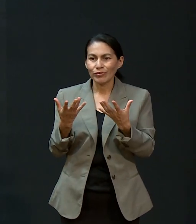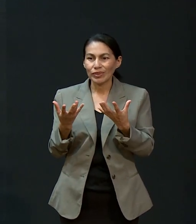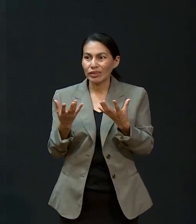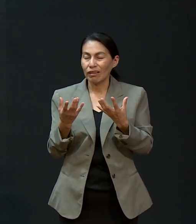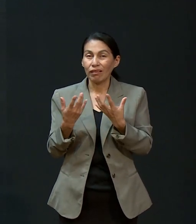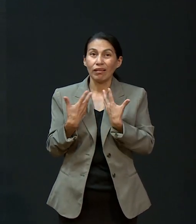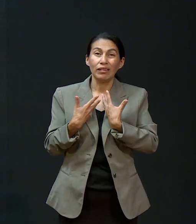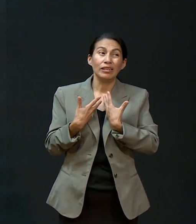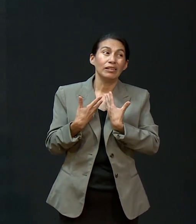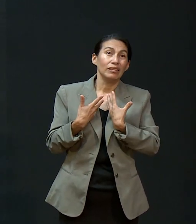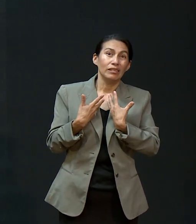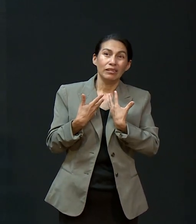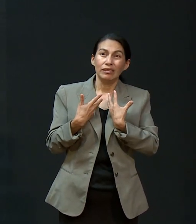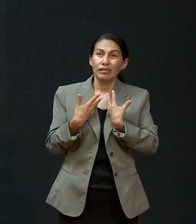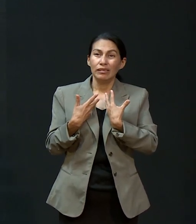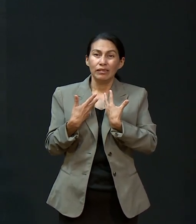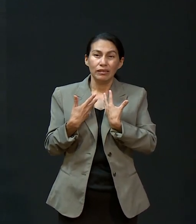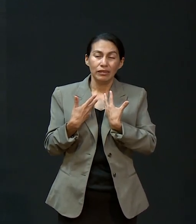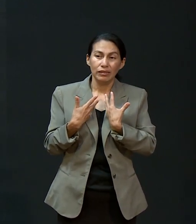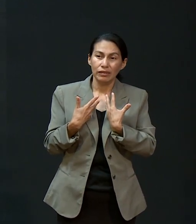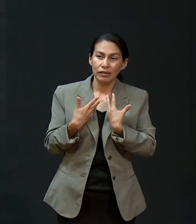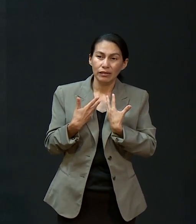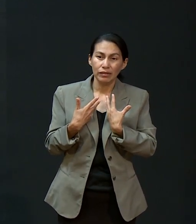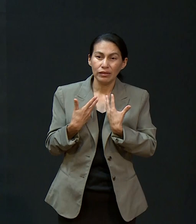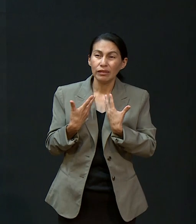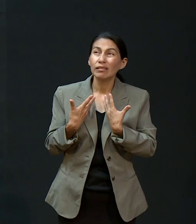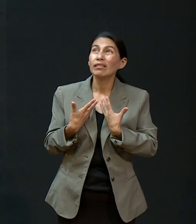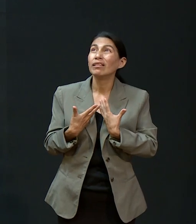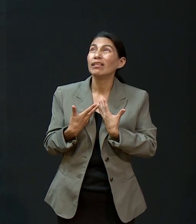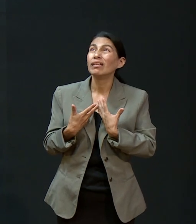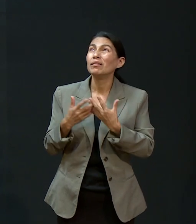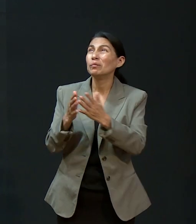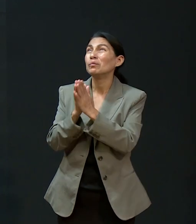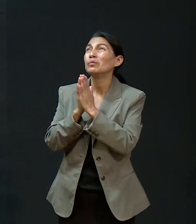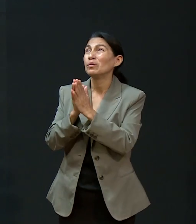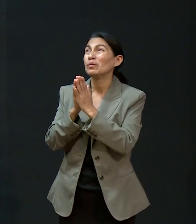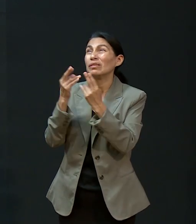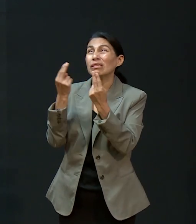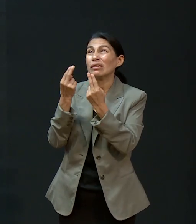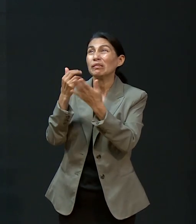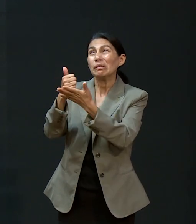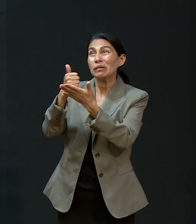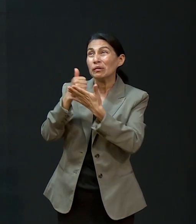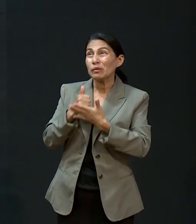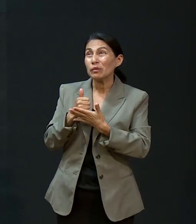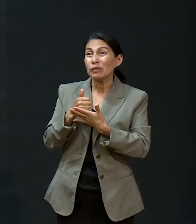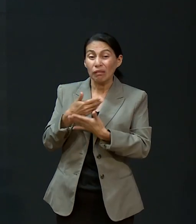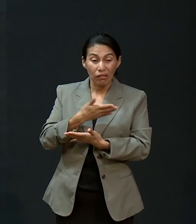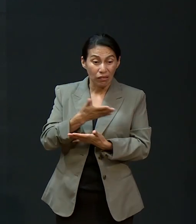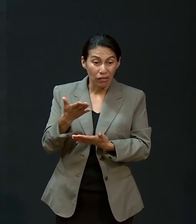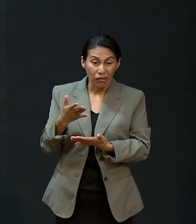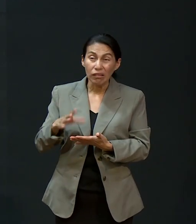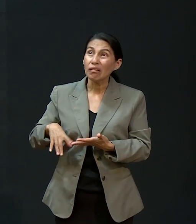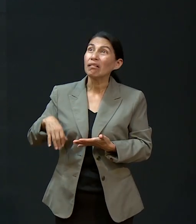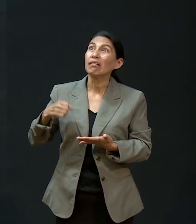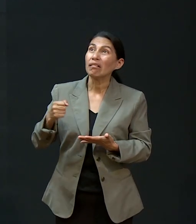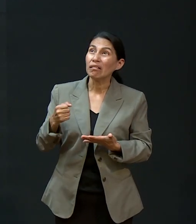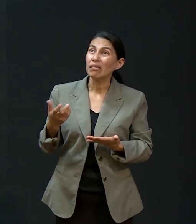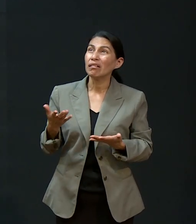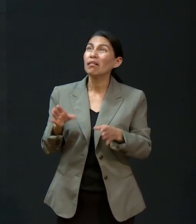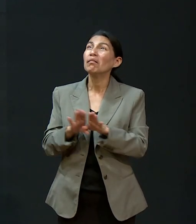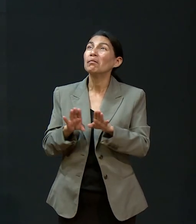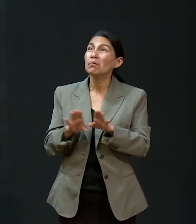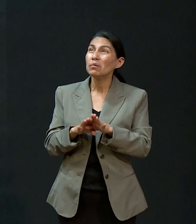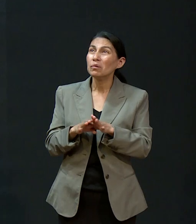sociales. Entonces yo estaba, yo necesito que me ayudes, de alguna manera necesito salir